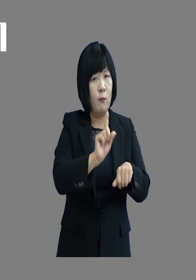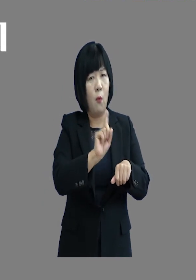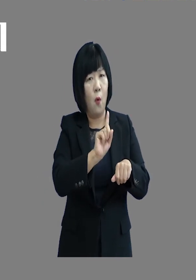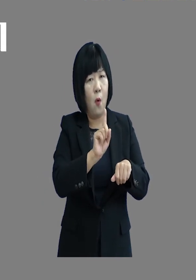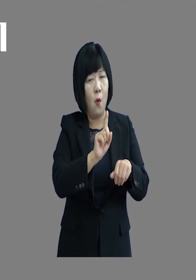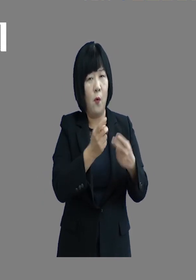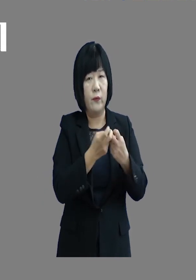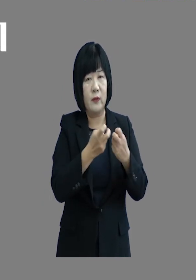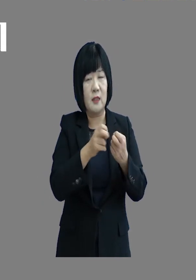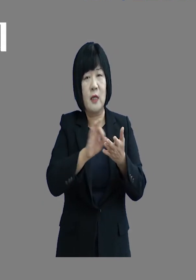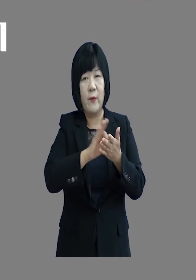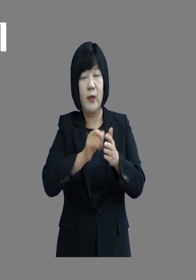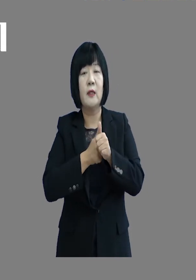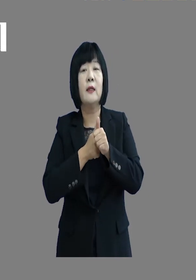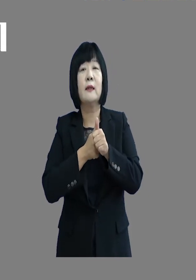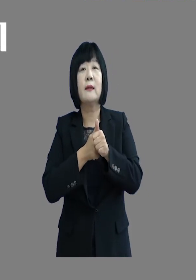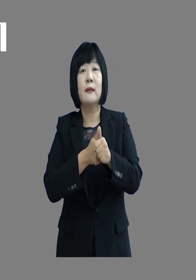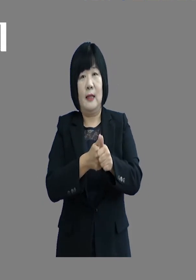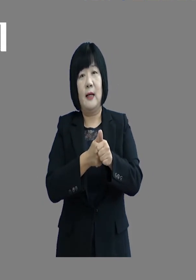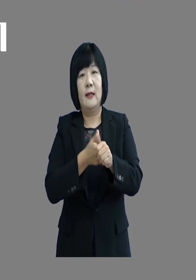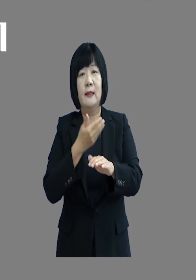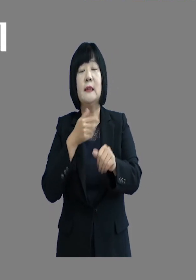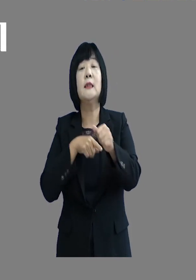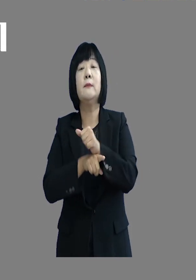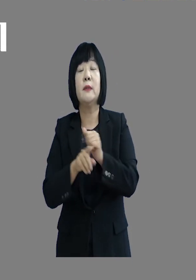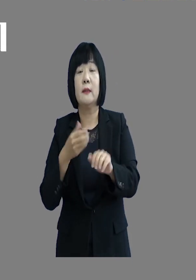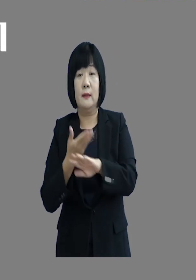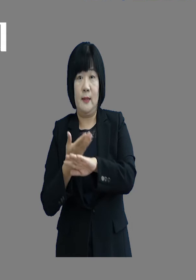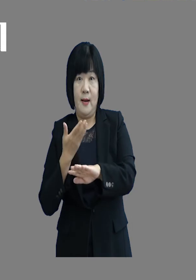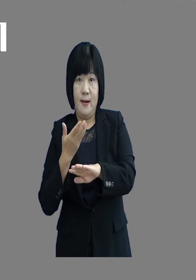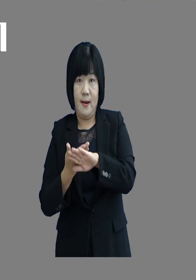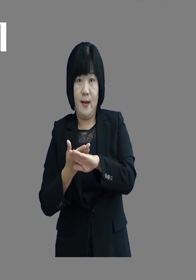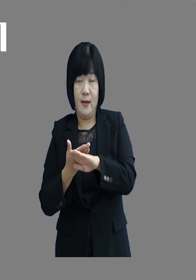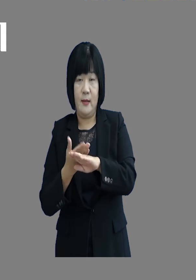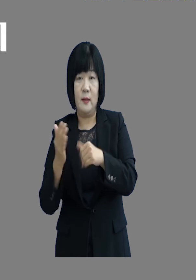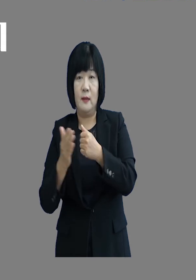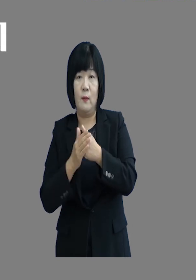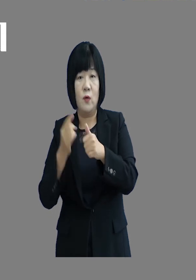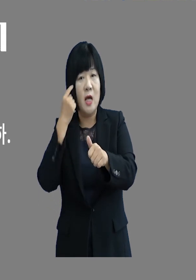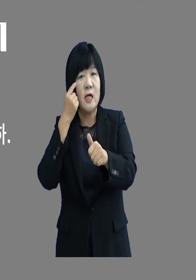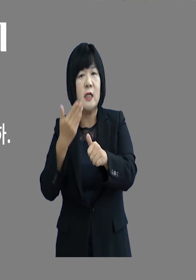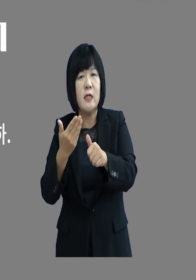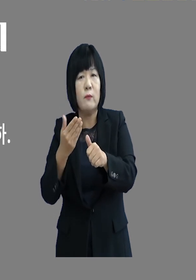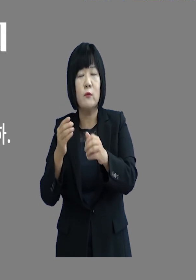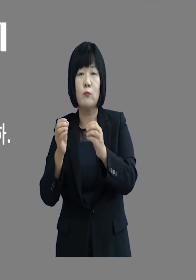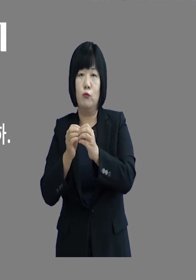따라서 달리 표현이 될 수 있겠지만 의문문으로 사용이 되게 됩니다.